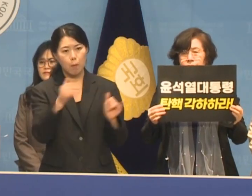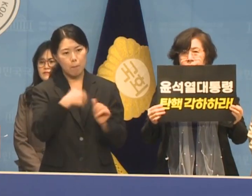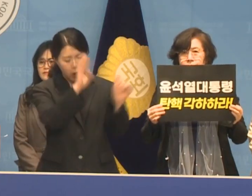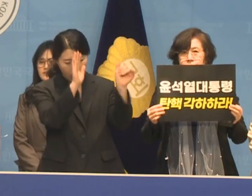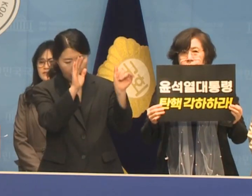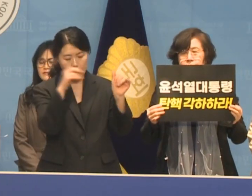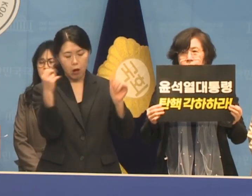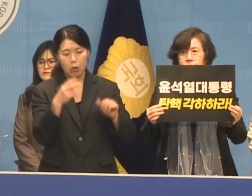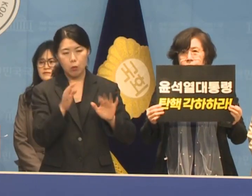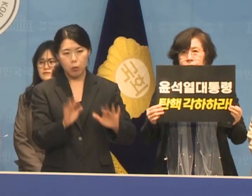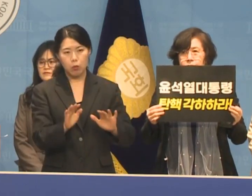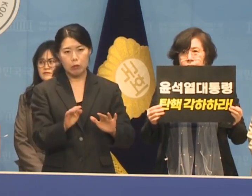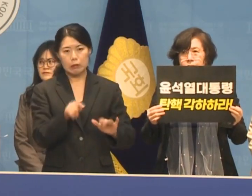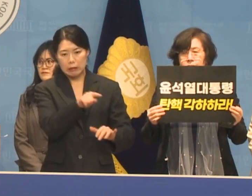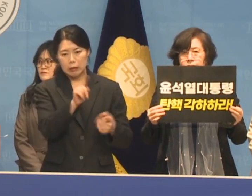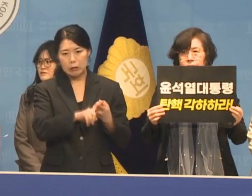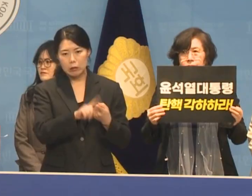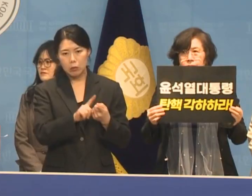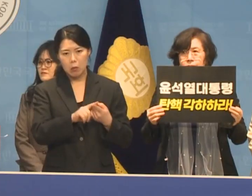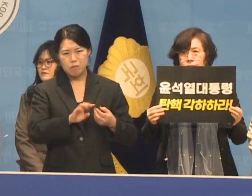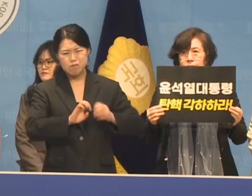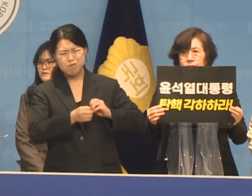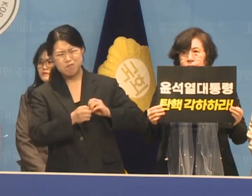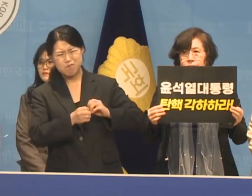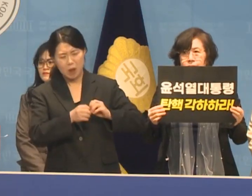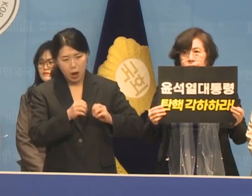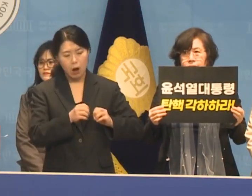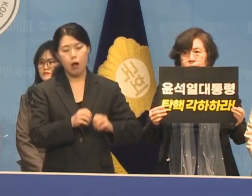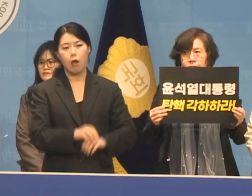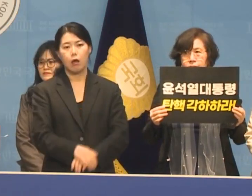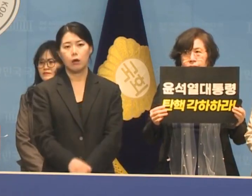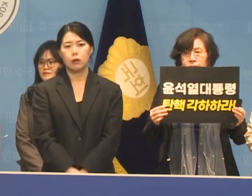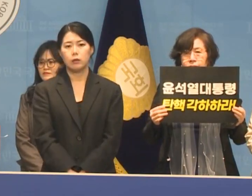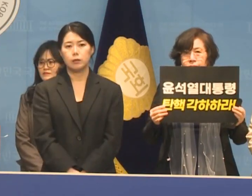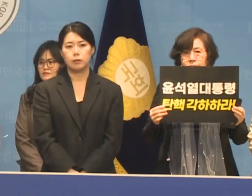방조하고 두둔하는 폐륜적 반일인적 정당입니다.